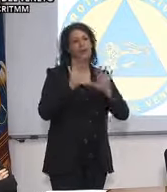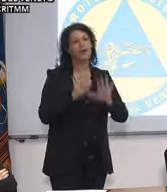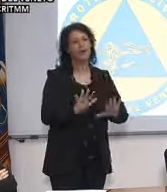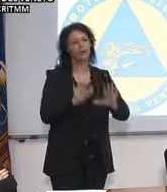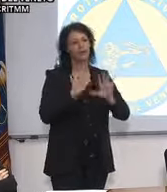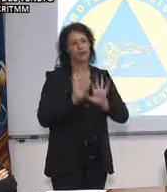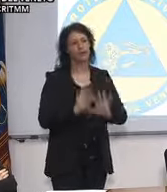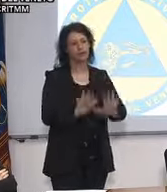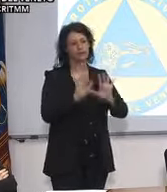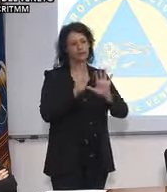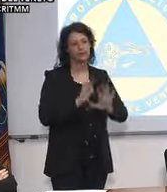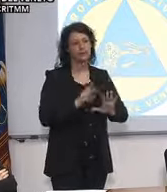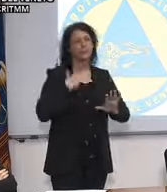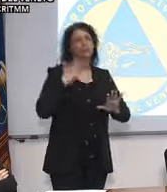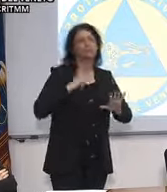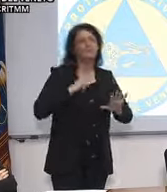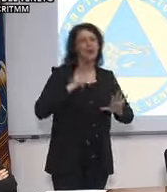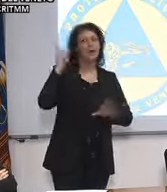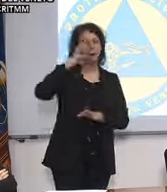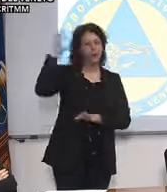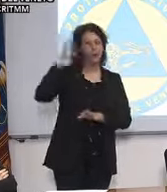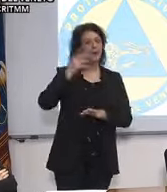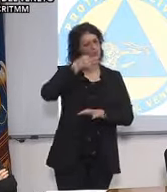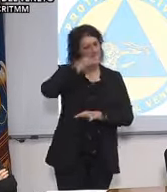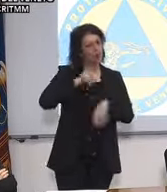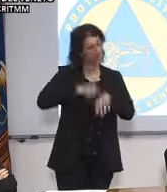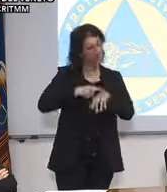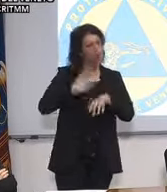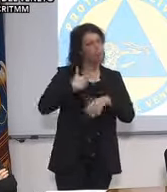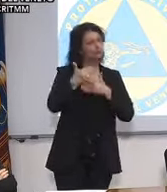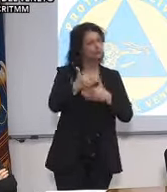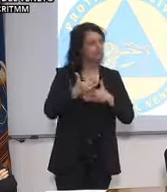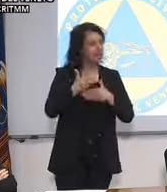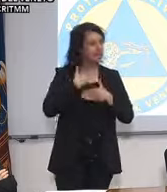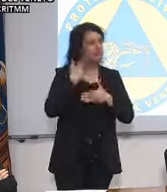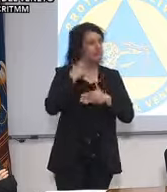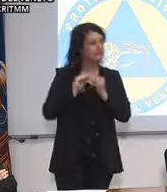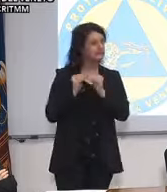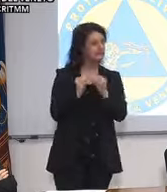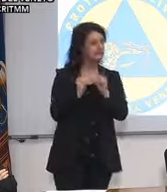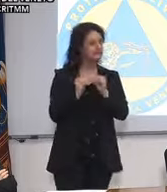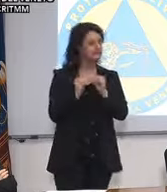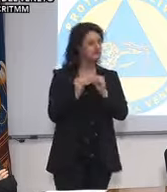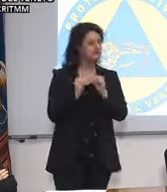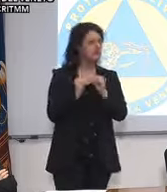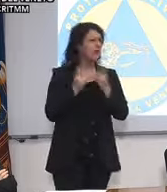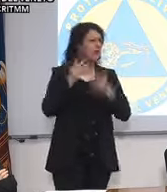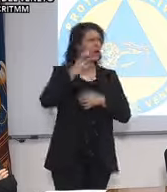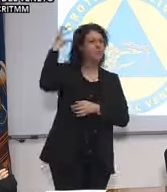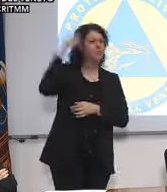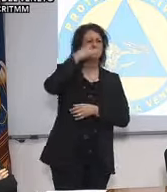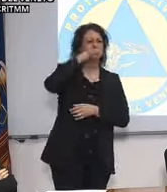dare un'aggiustata. Si potrebbe fare velocemente se il governo si confrontasse con le regioni.